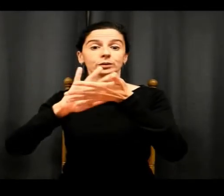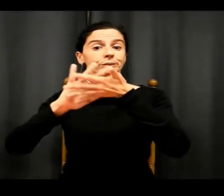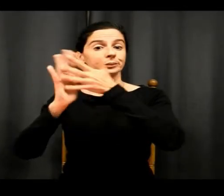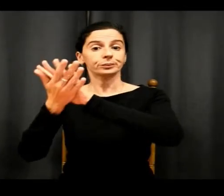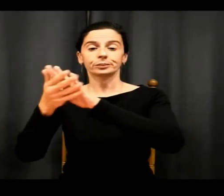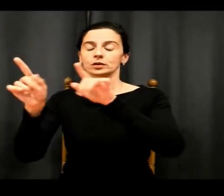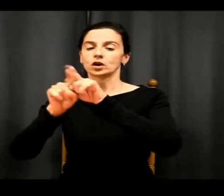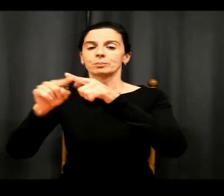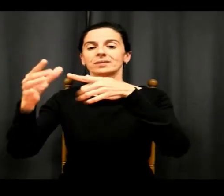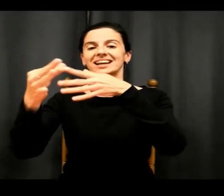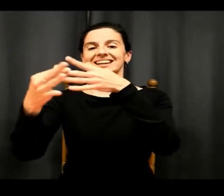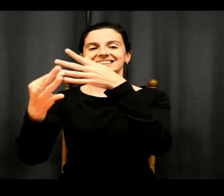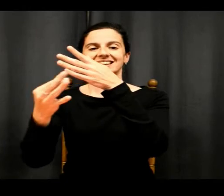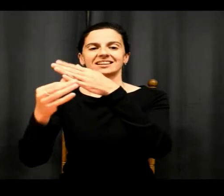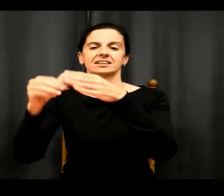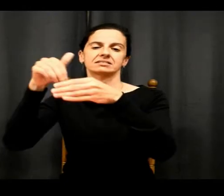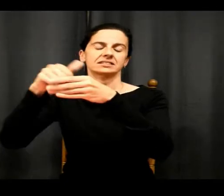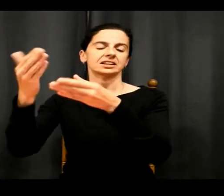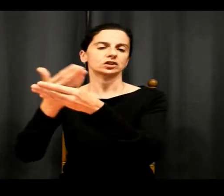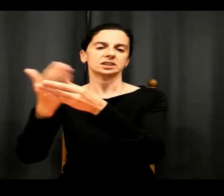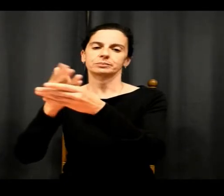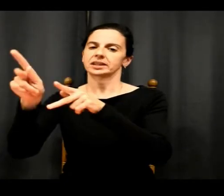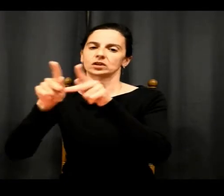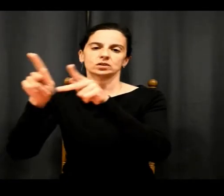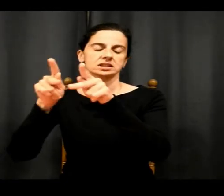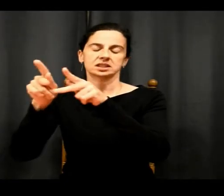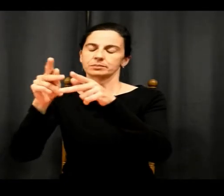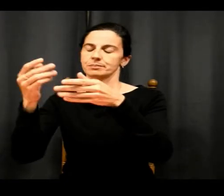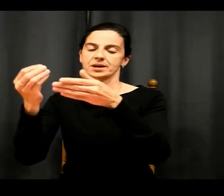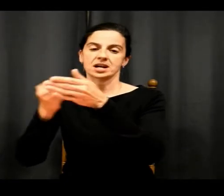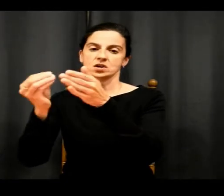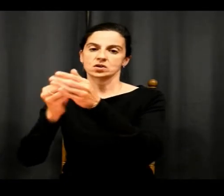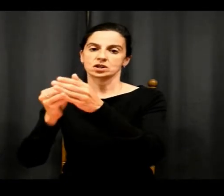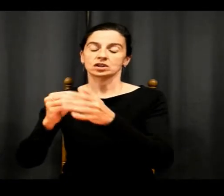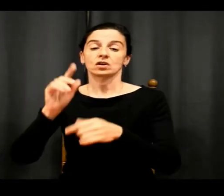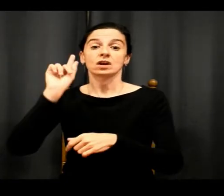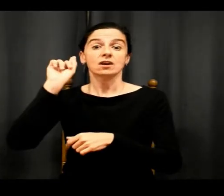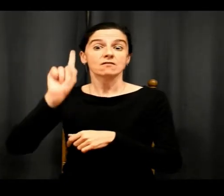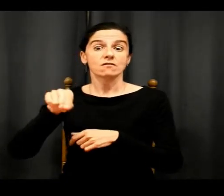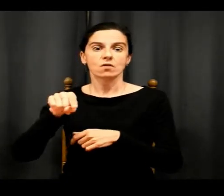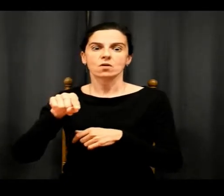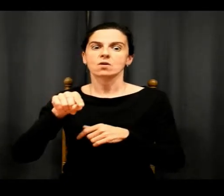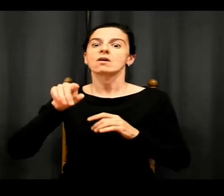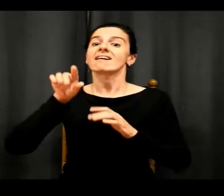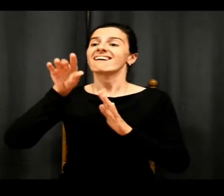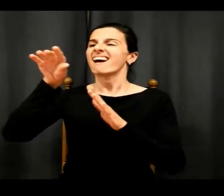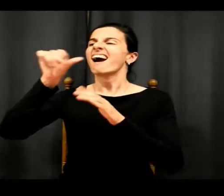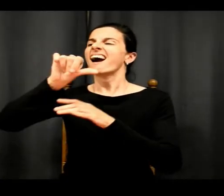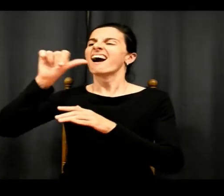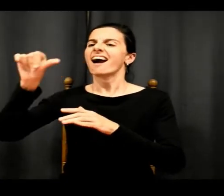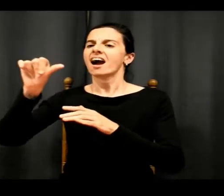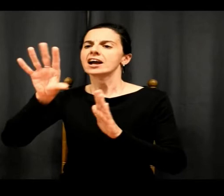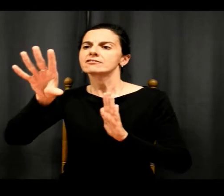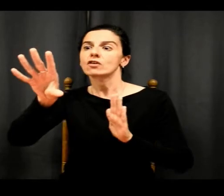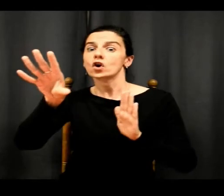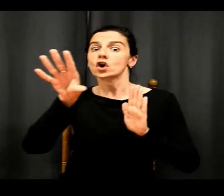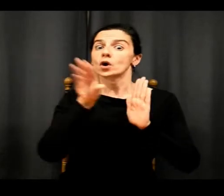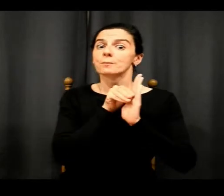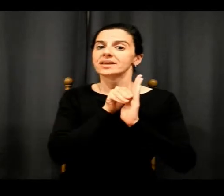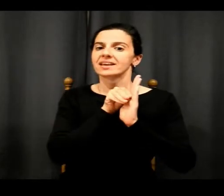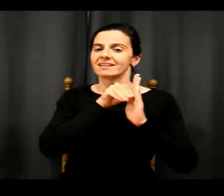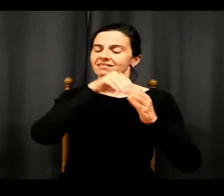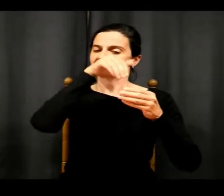dossier pédagogique. Notre première démarche va être de recopier les acquis d'apprentissage dans notre